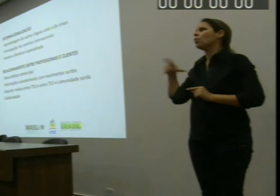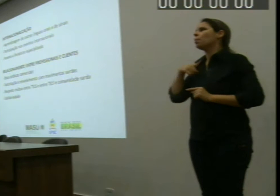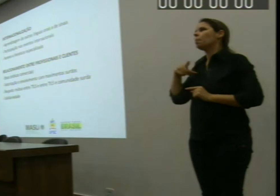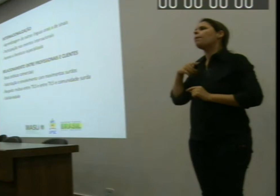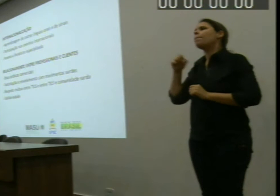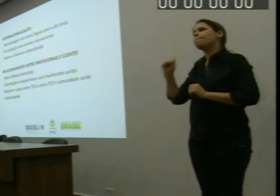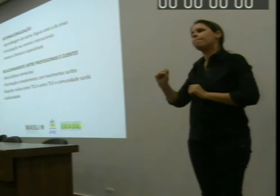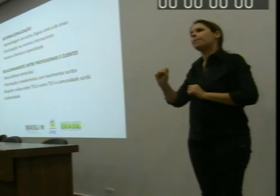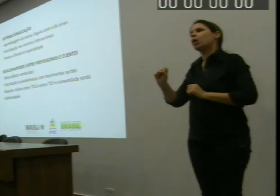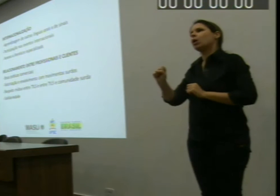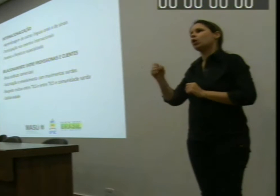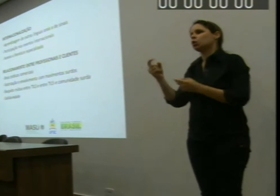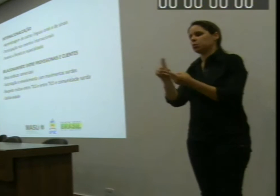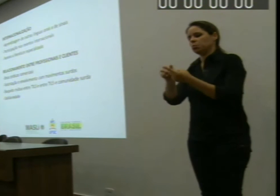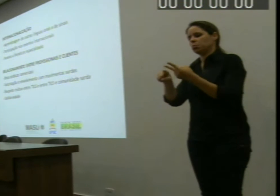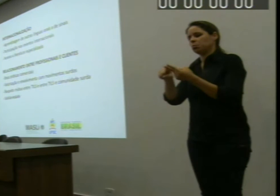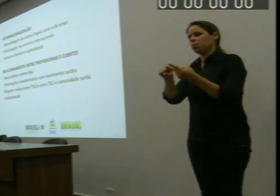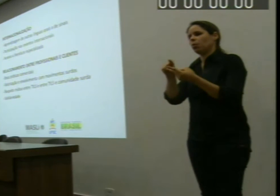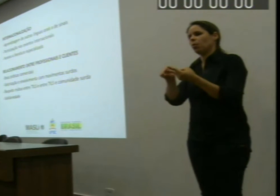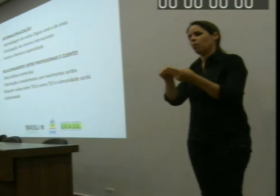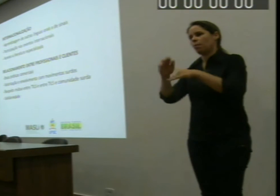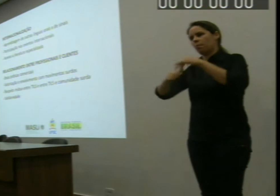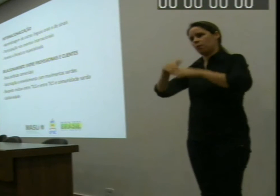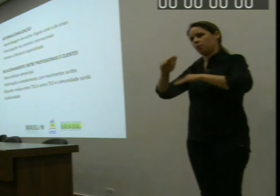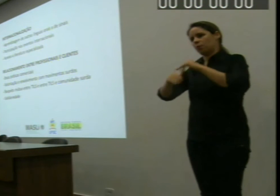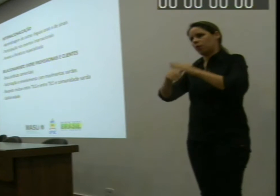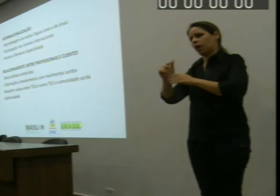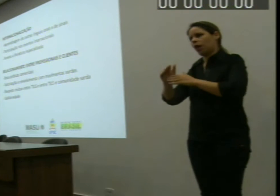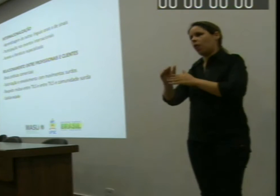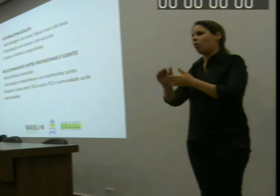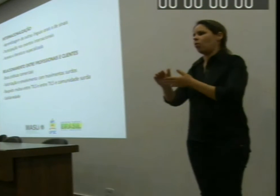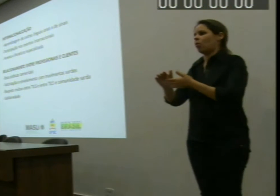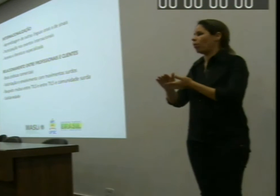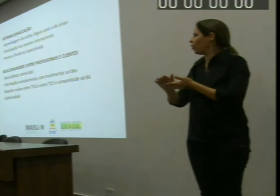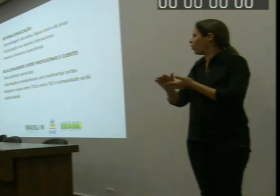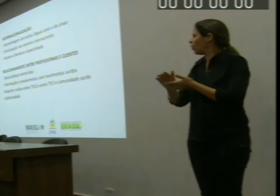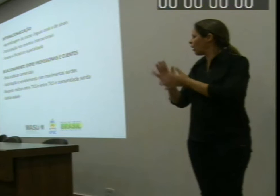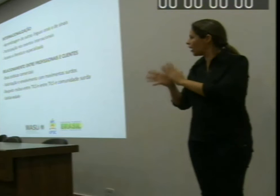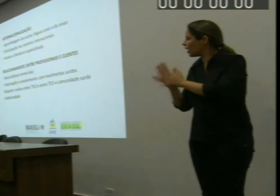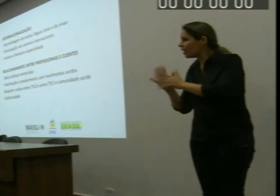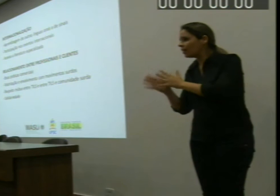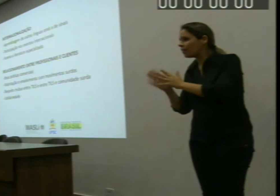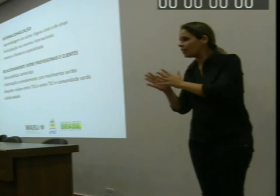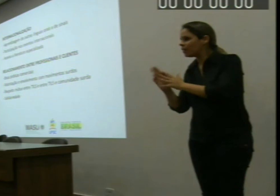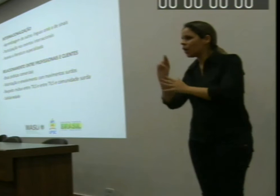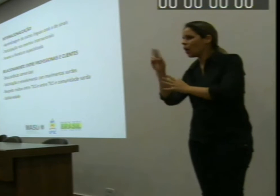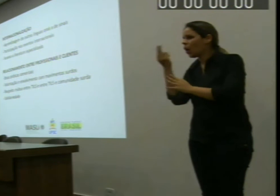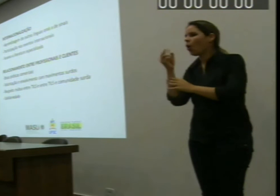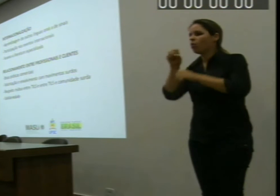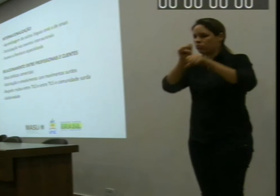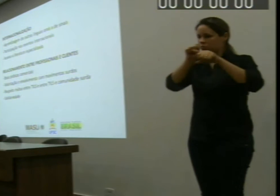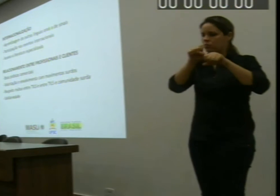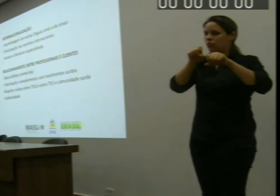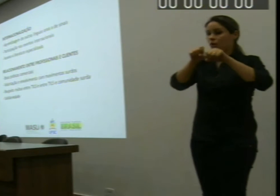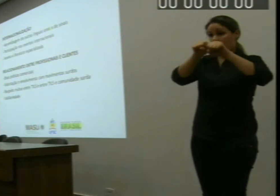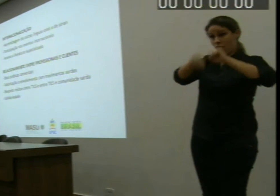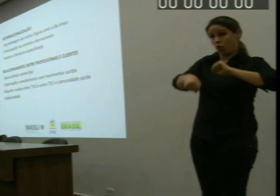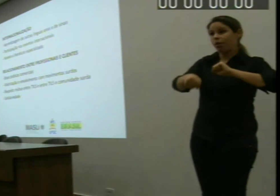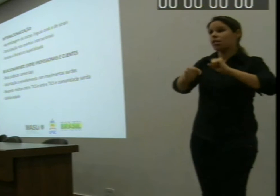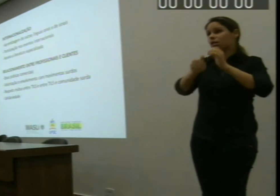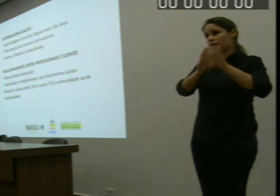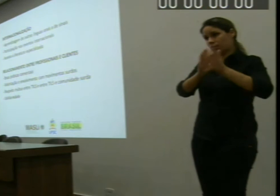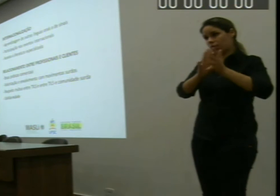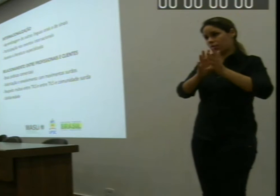profissional que fez o Bacharelado em tradução e interpretação como se tivessem no mesmo nível e como a habilidade